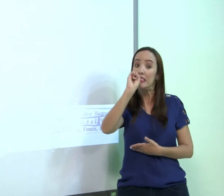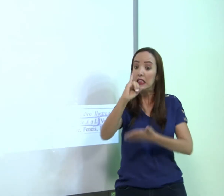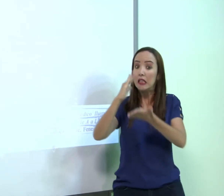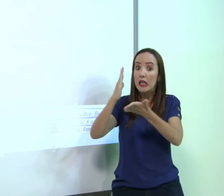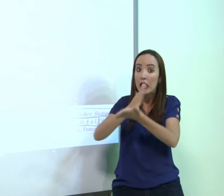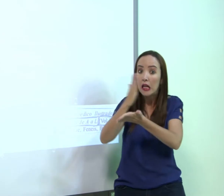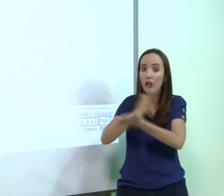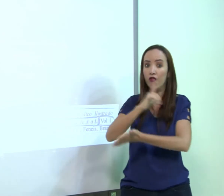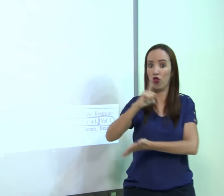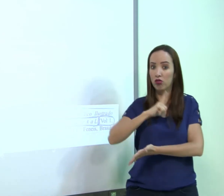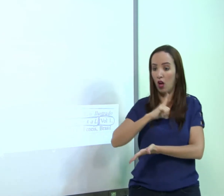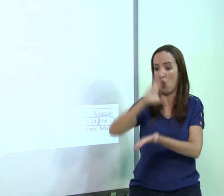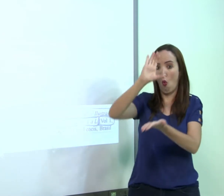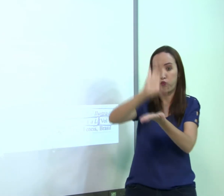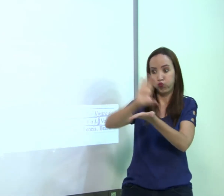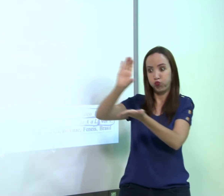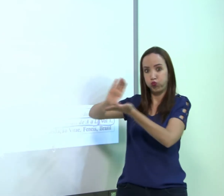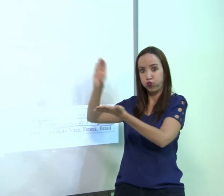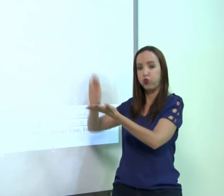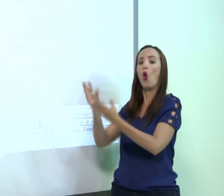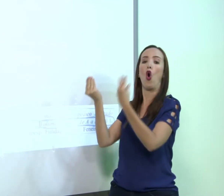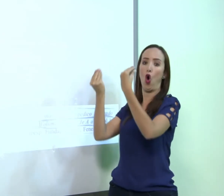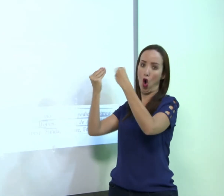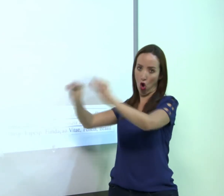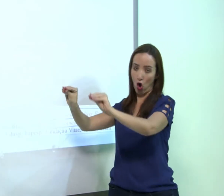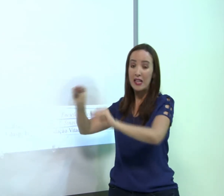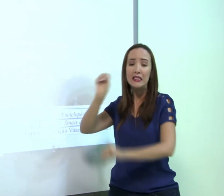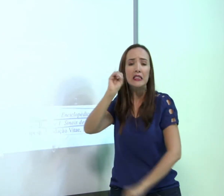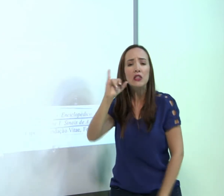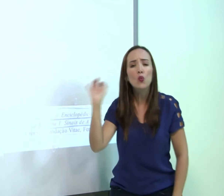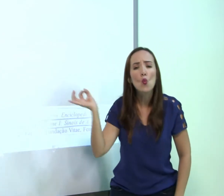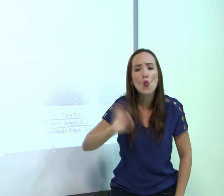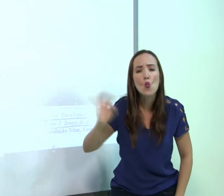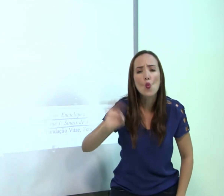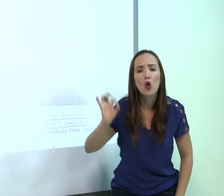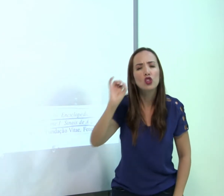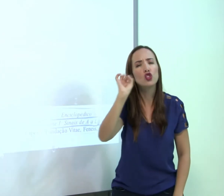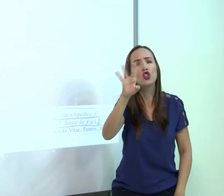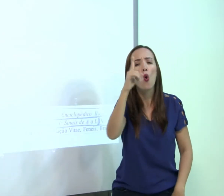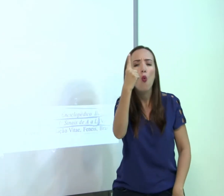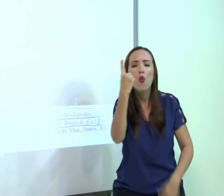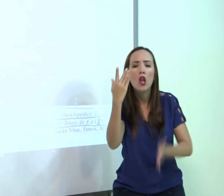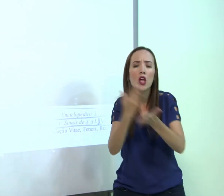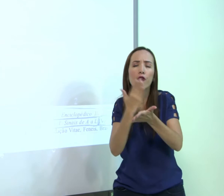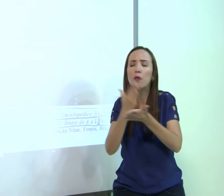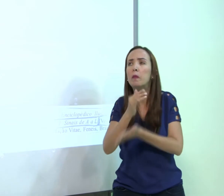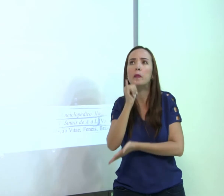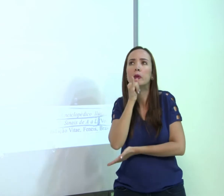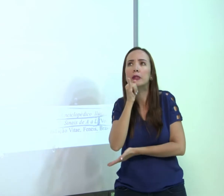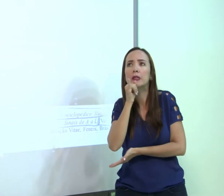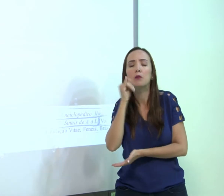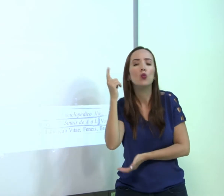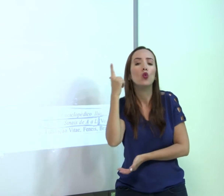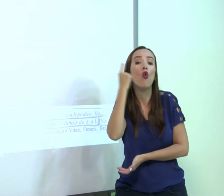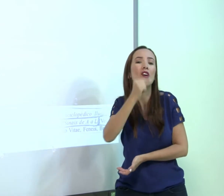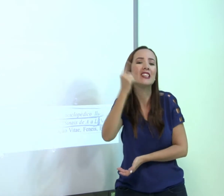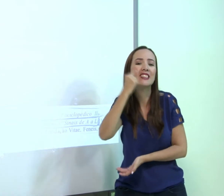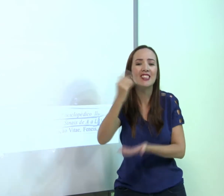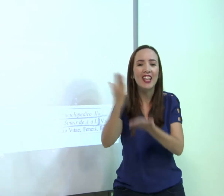Viram? Se o livro tiver vários volumes, precisa colocar. Mas caso não, caso tenha somente um,